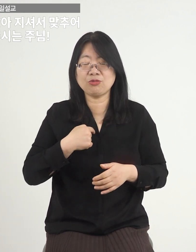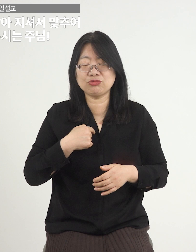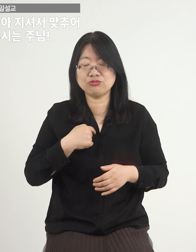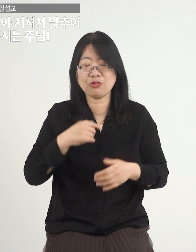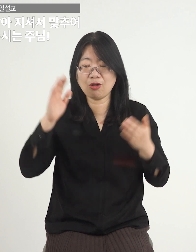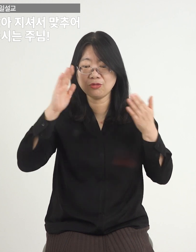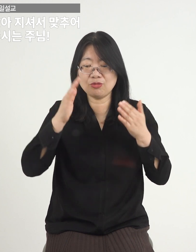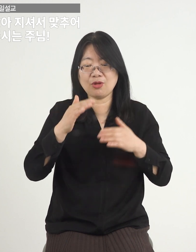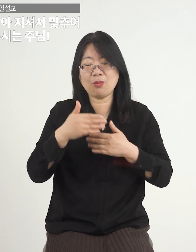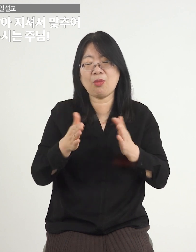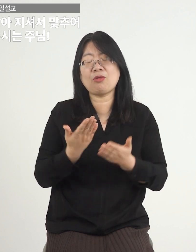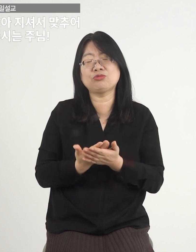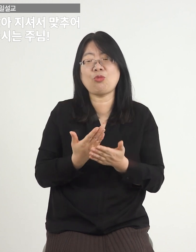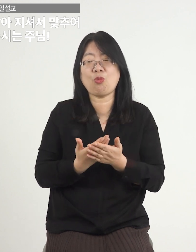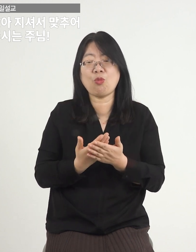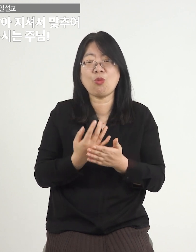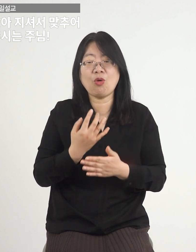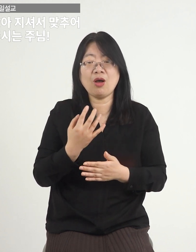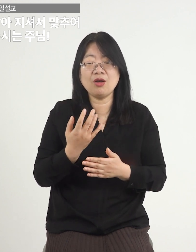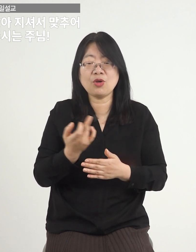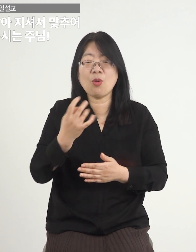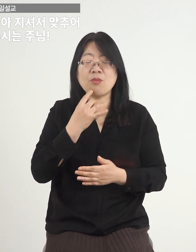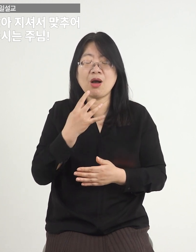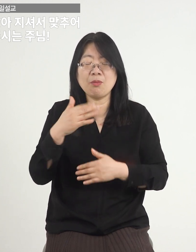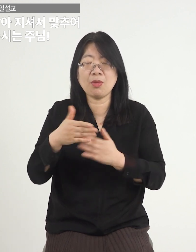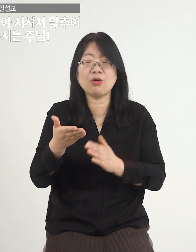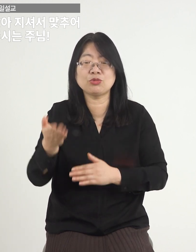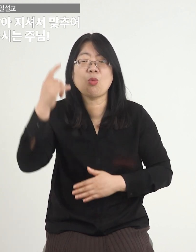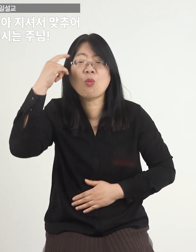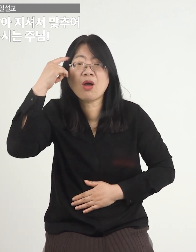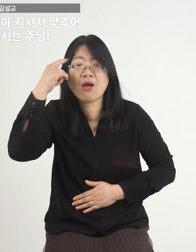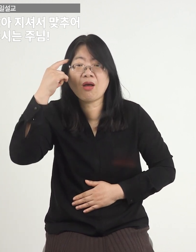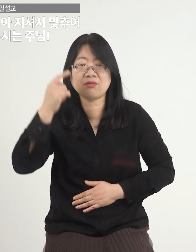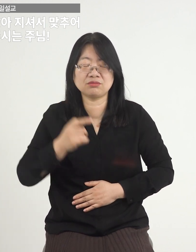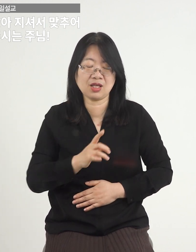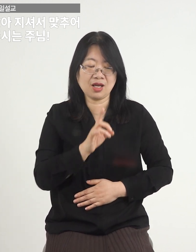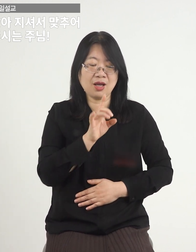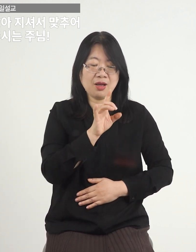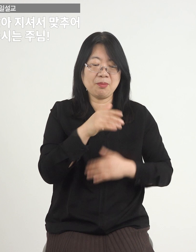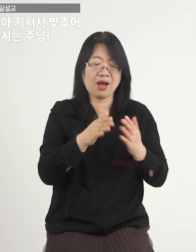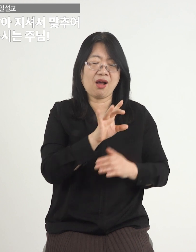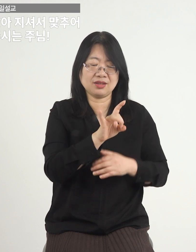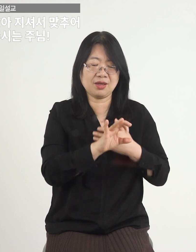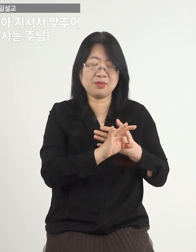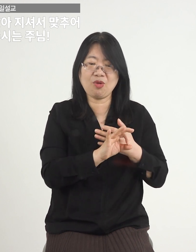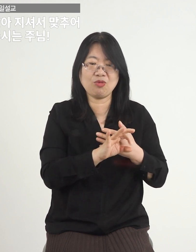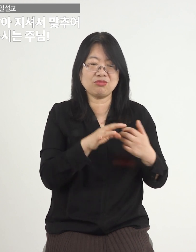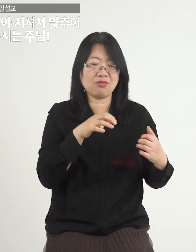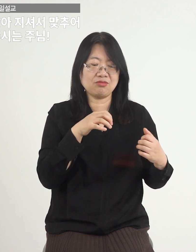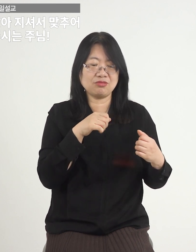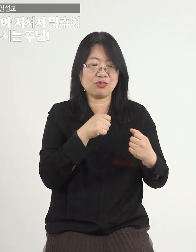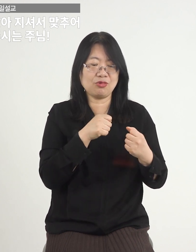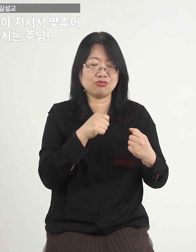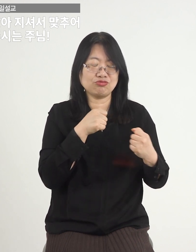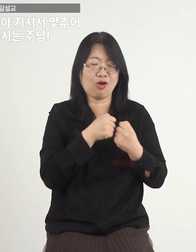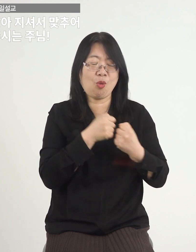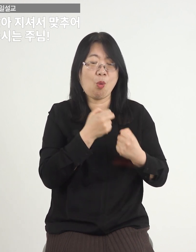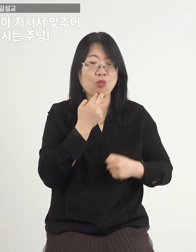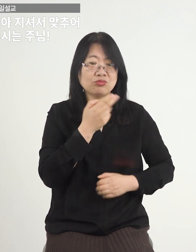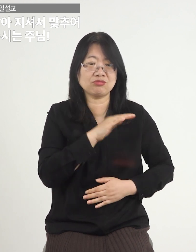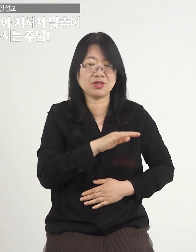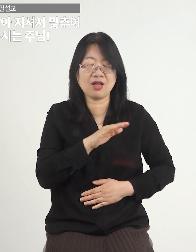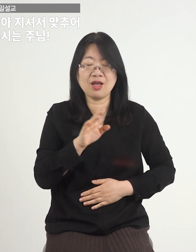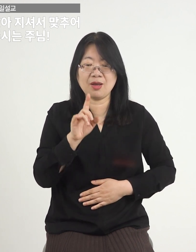방 줘. 그래서 이제 단칸방에서는 싸울 일이 오히려 없었는데 방 한 칸이 늘어나니까